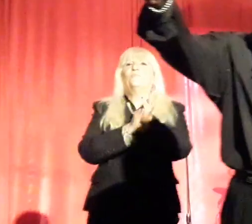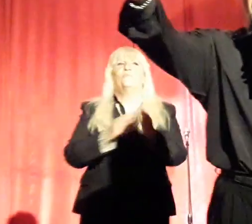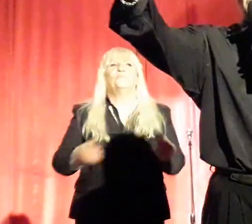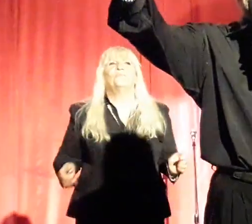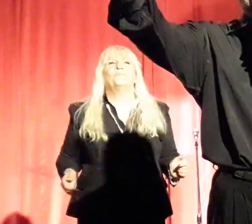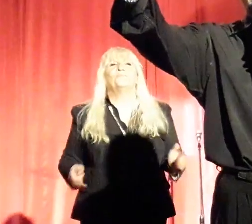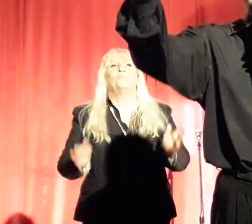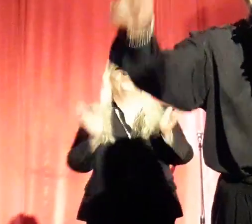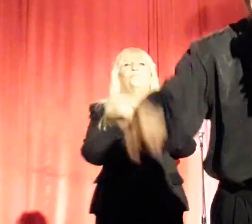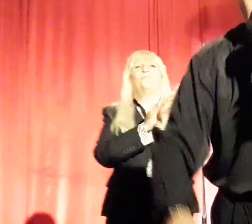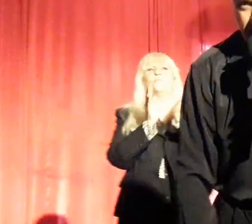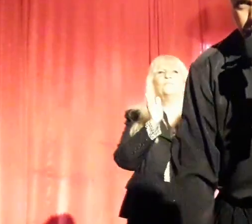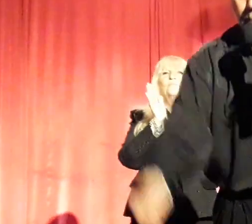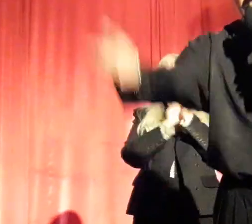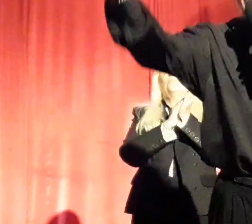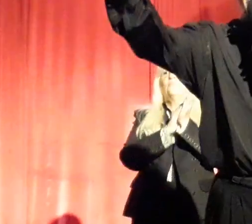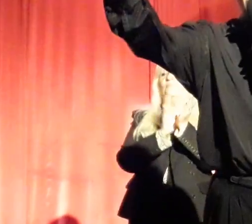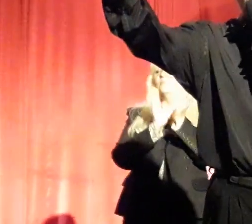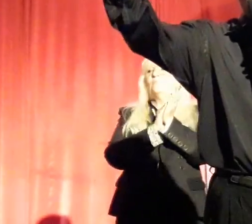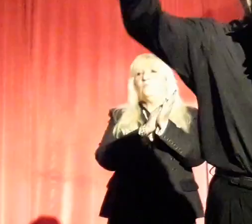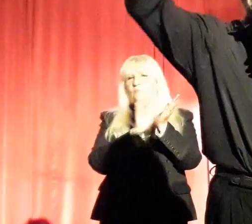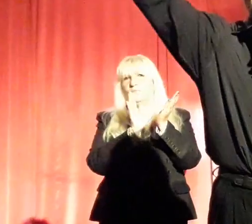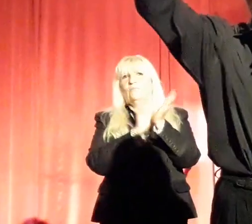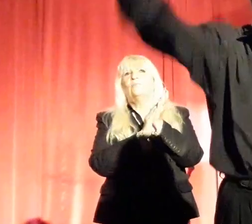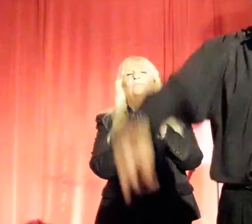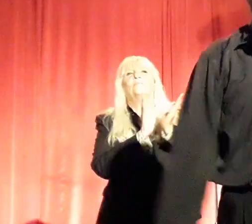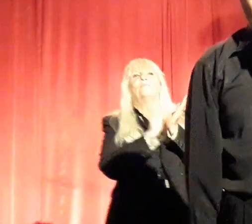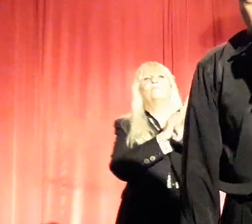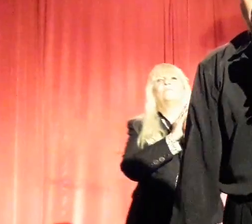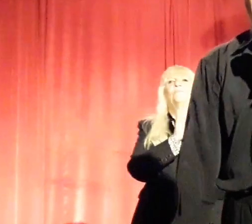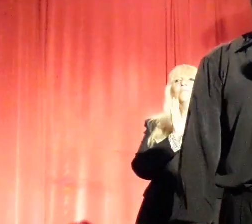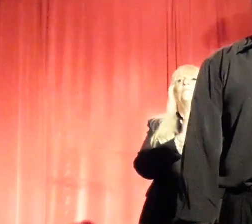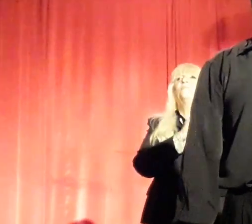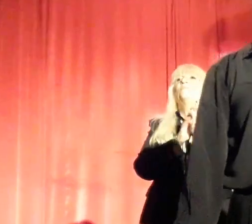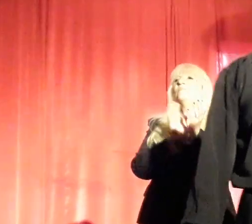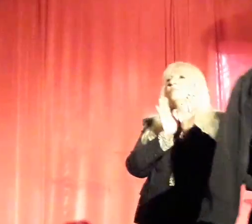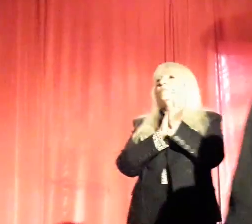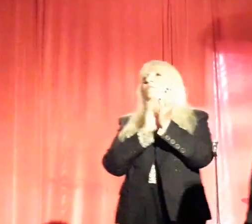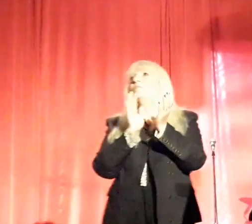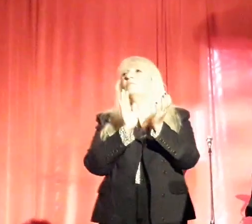Te bendiga, amigo, que nos estás mirando. No hay Dios como Jehová.